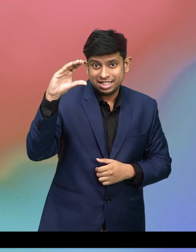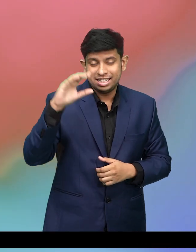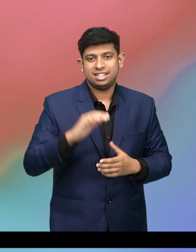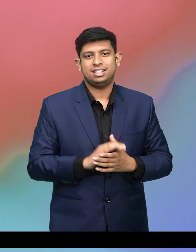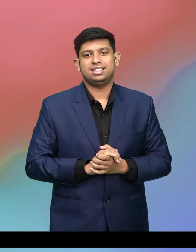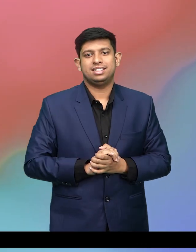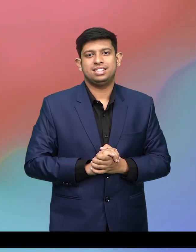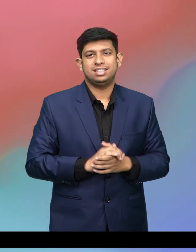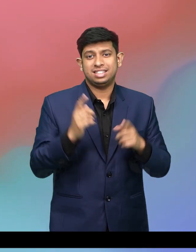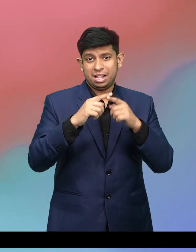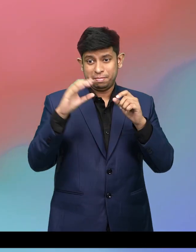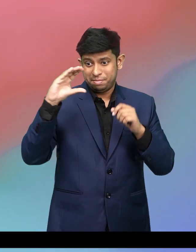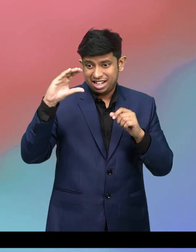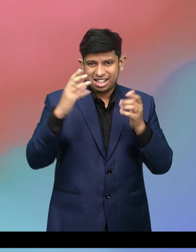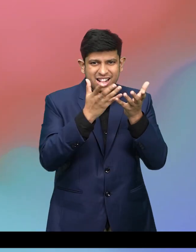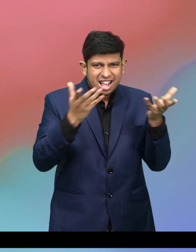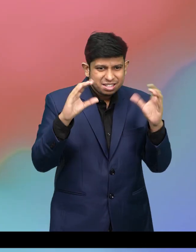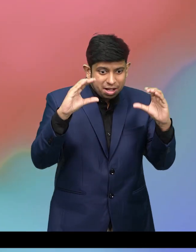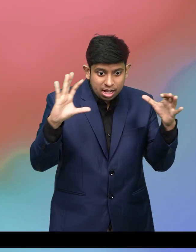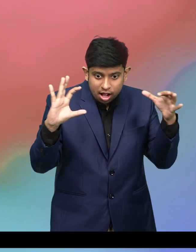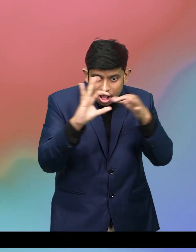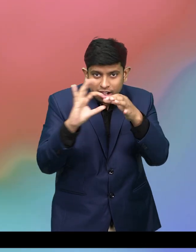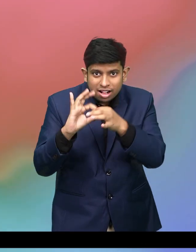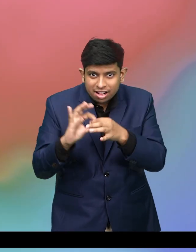సాంద్రత, సాపేక్ష సాంద్రత,